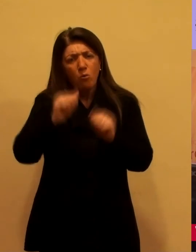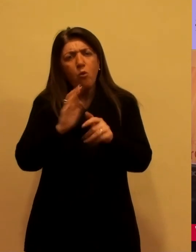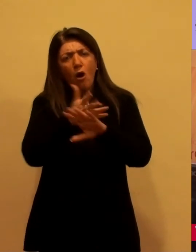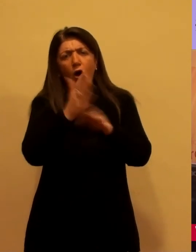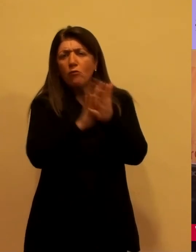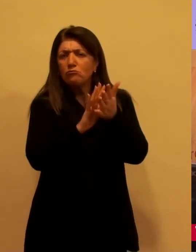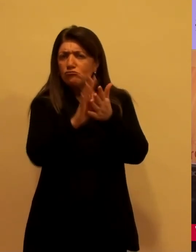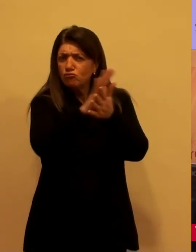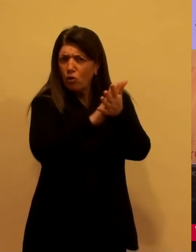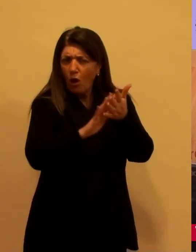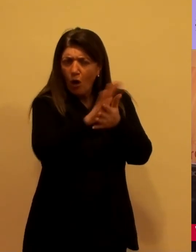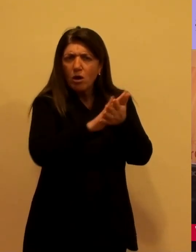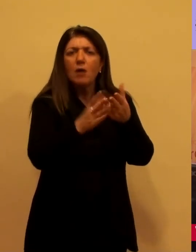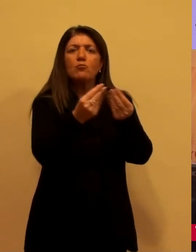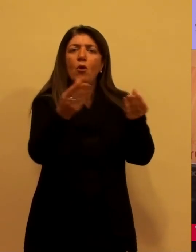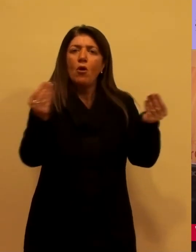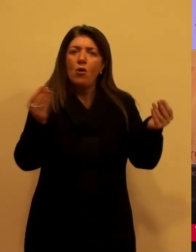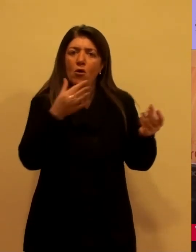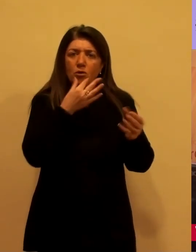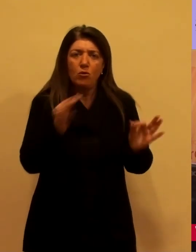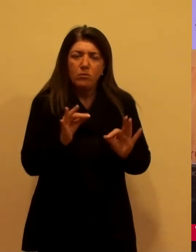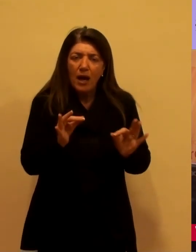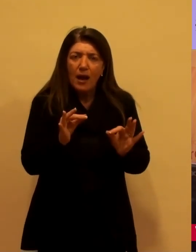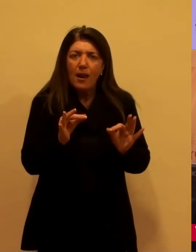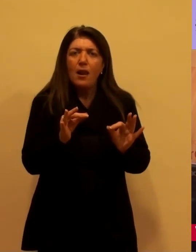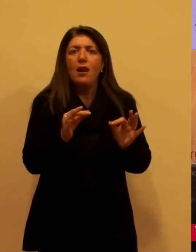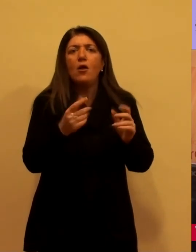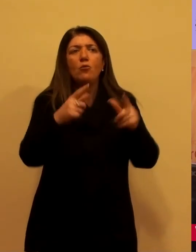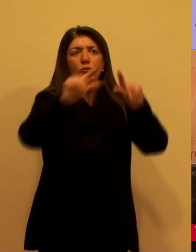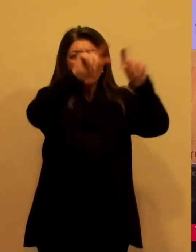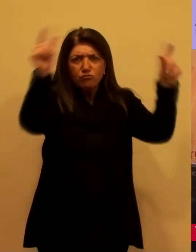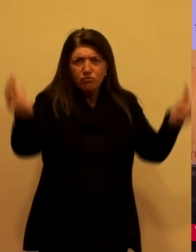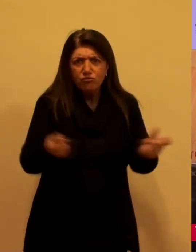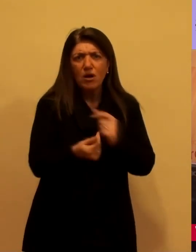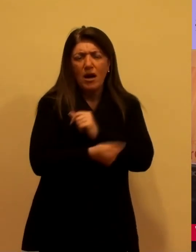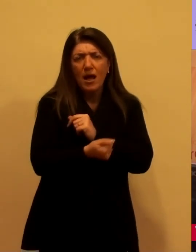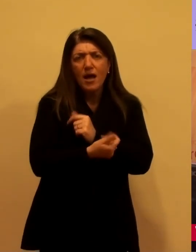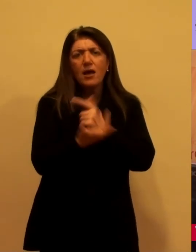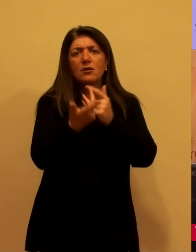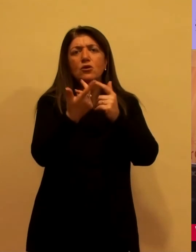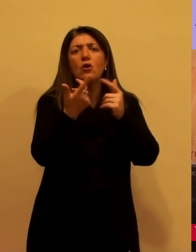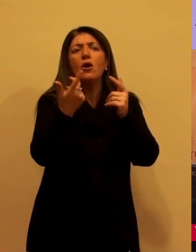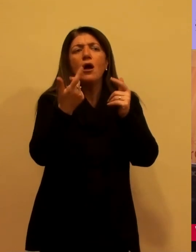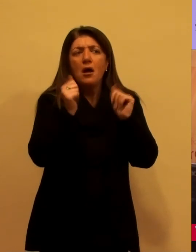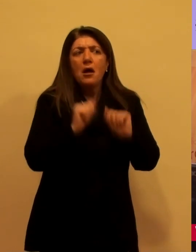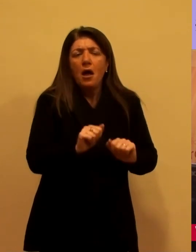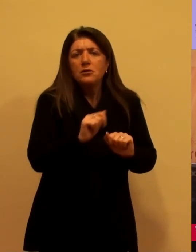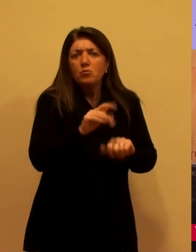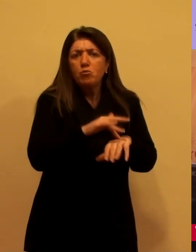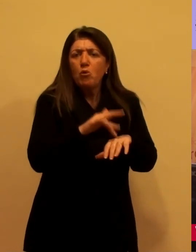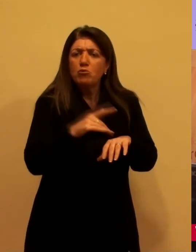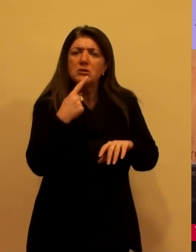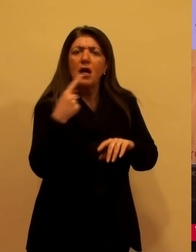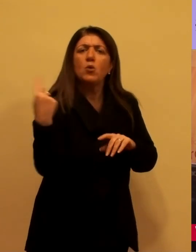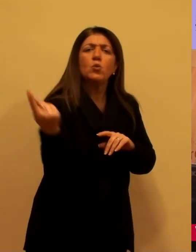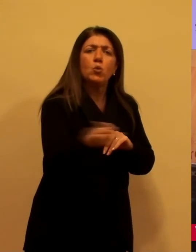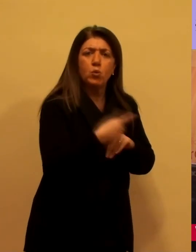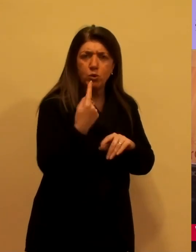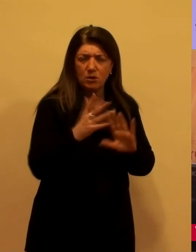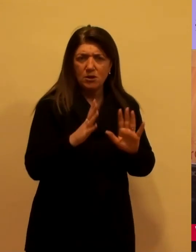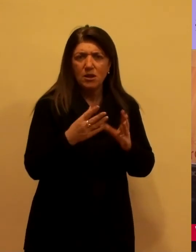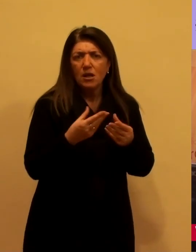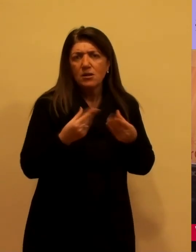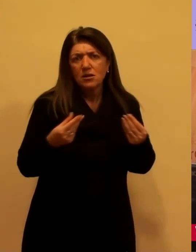molto belli riproducono proprio tutta la struttura in legno e di fatto sono poi dei dispositivi utili per tutti. Quindi, come